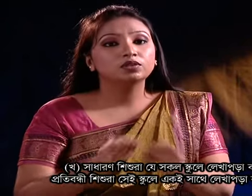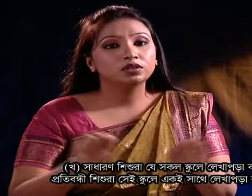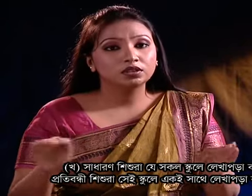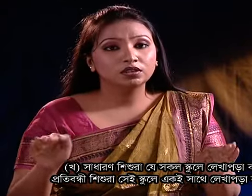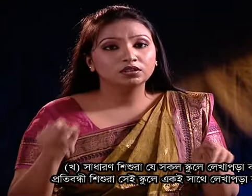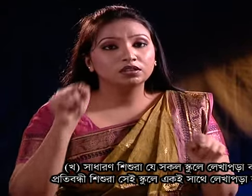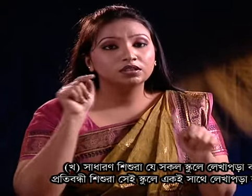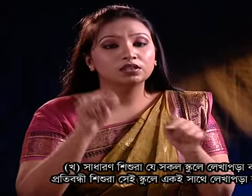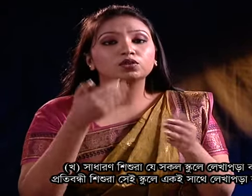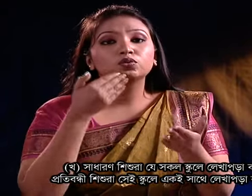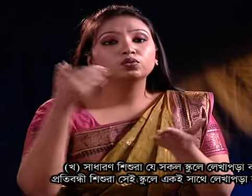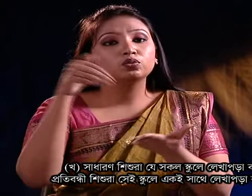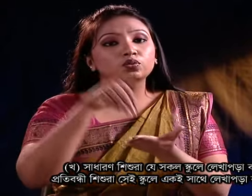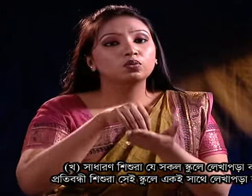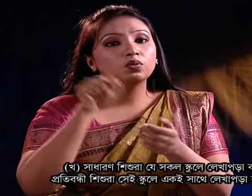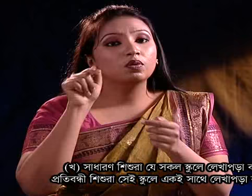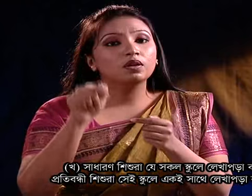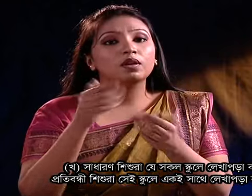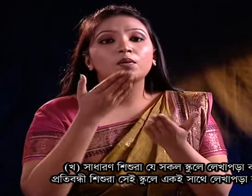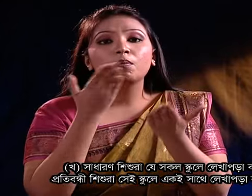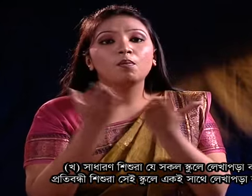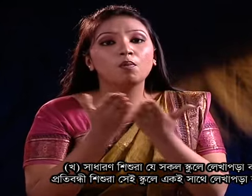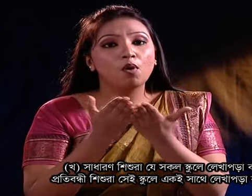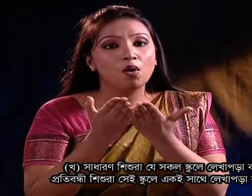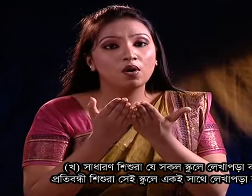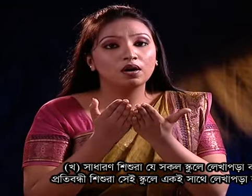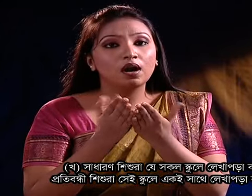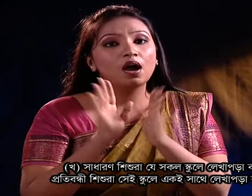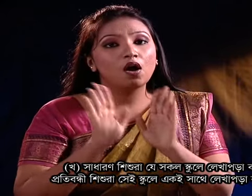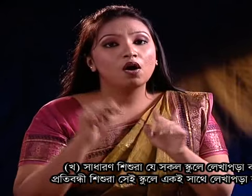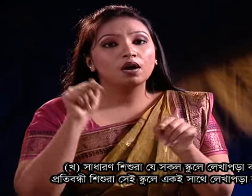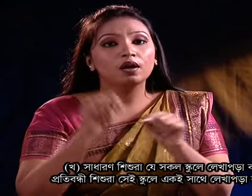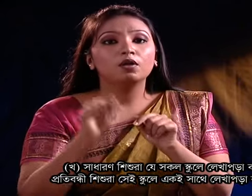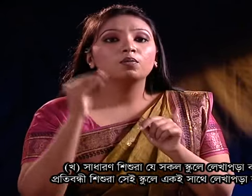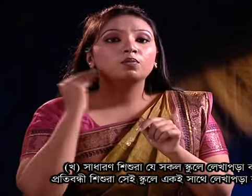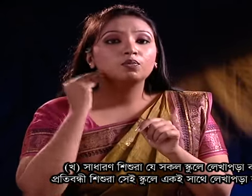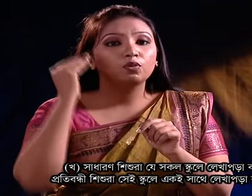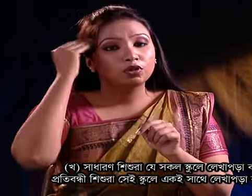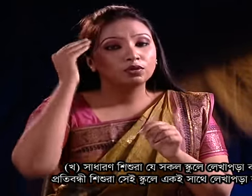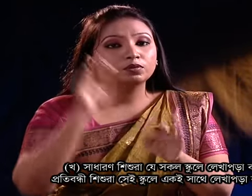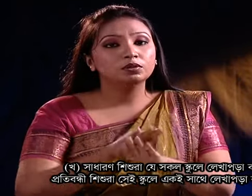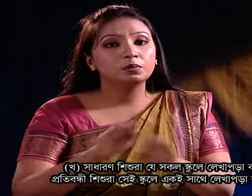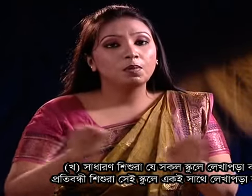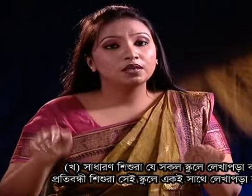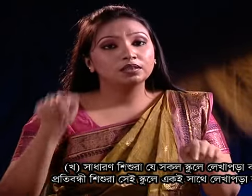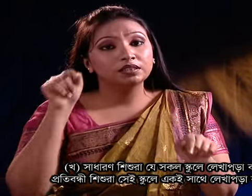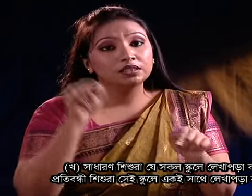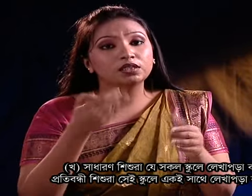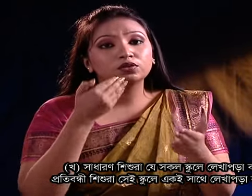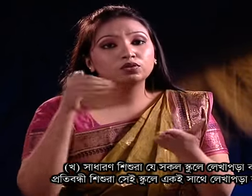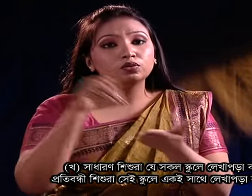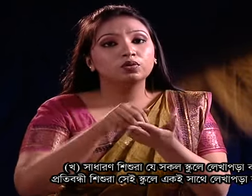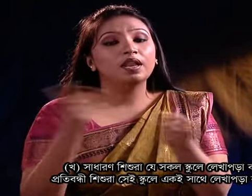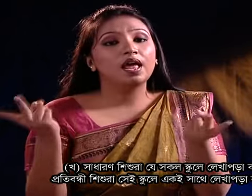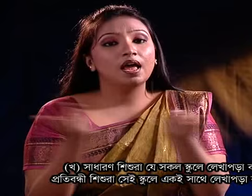শিশুরা যে সকল স্কুলে লেখাপড়া করে প্রতিবন্ধী শিশুরা সেই সকল স্কুলে একই